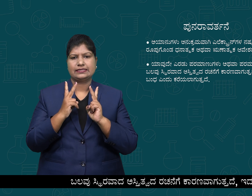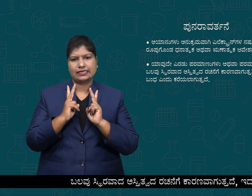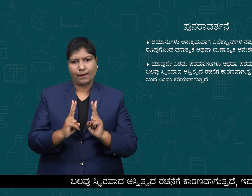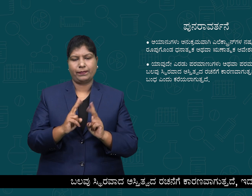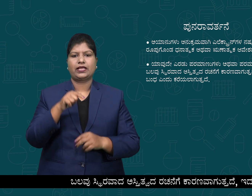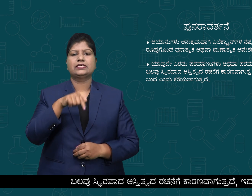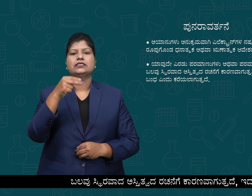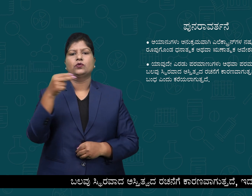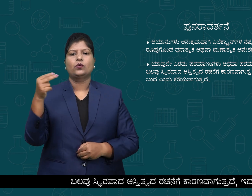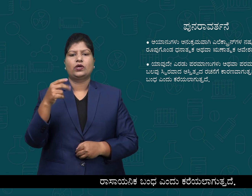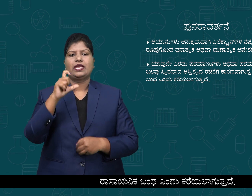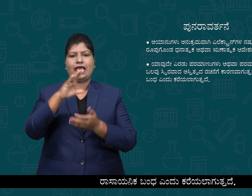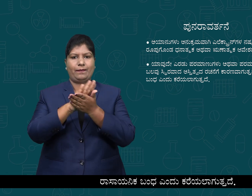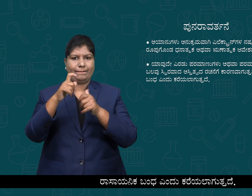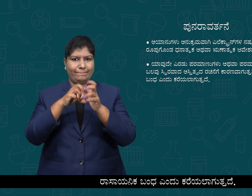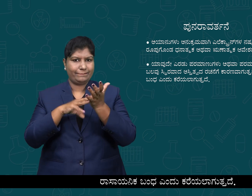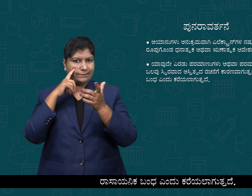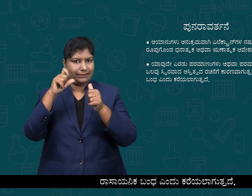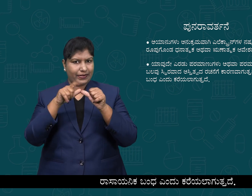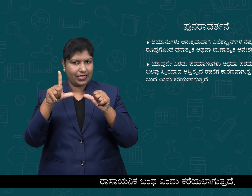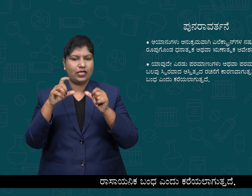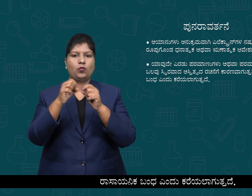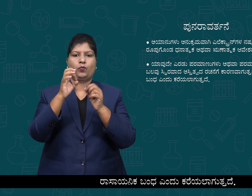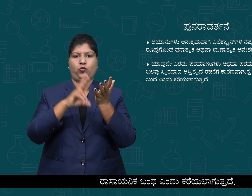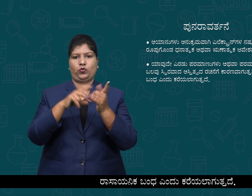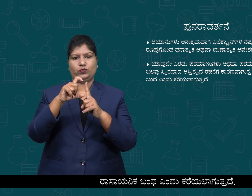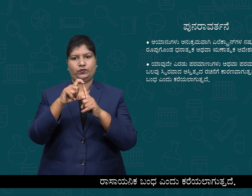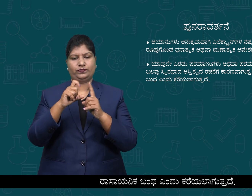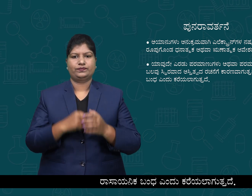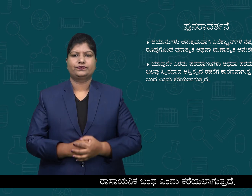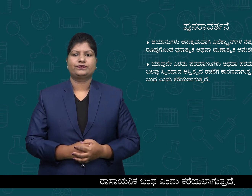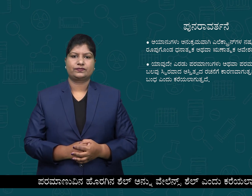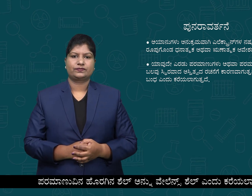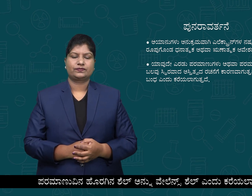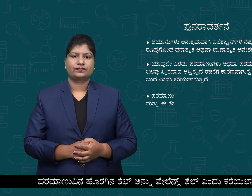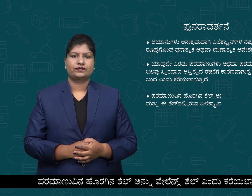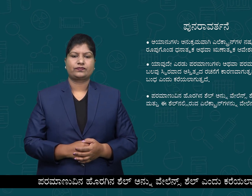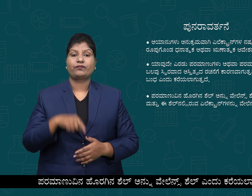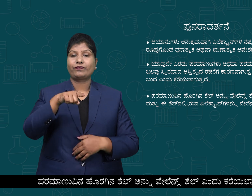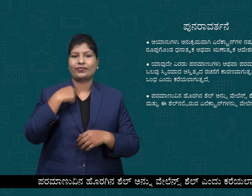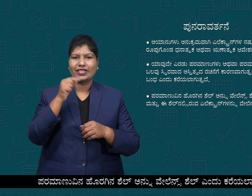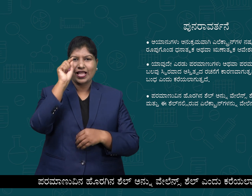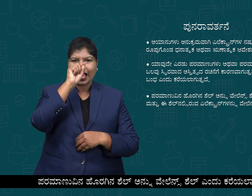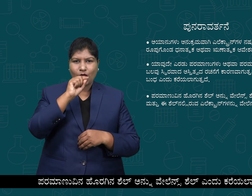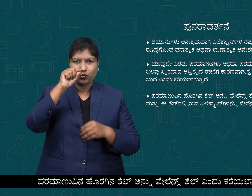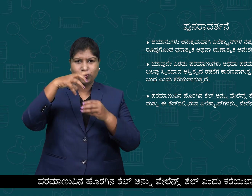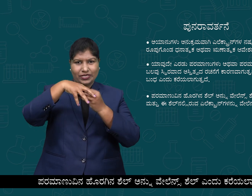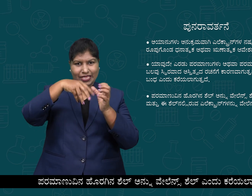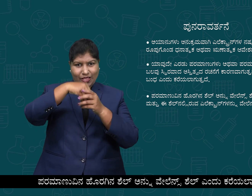ಕಾರಣವಾಗುತ್ತದೆ. ಇದನ್ನು ರಾಸಾಯನಿಕ ಬಂಧ ಎಂದು ಕರೆಯಲಾಗುತ್ತದೆ. ಪರಮಾಣುವಿನ ಹೊರಗಿನ ಶೆಲ್ ಅನ್ನು ವೇಲೆನ್ಸ್ ಶೆಲ್